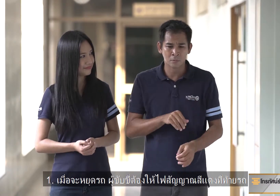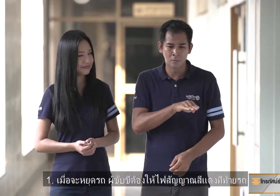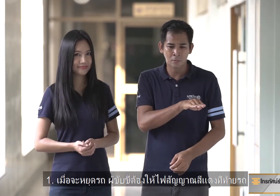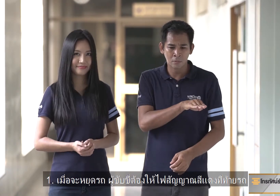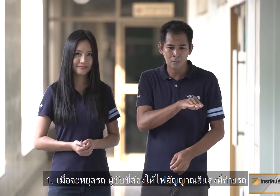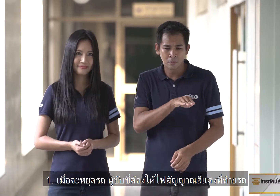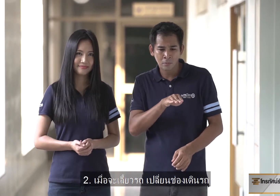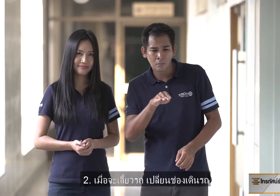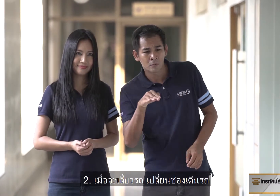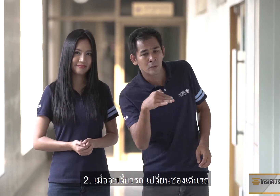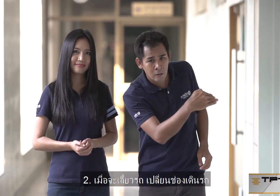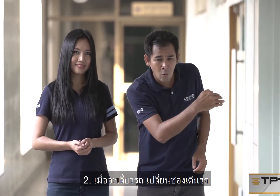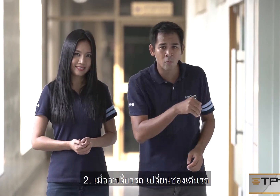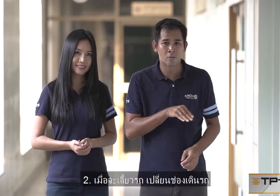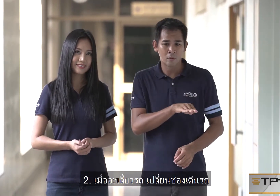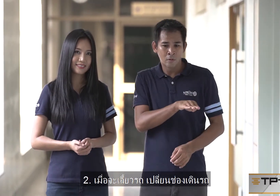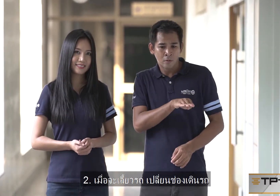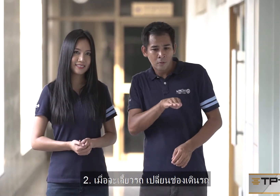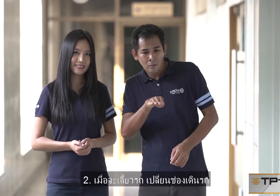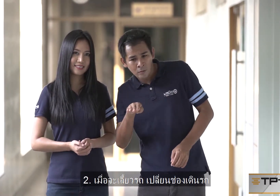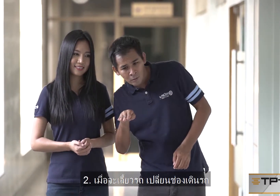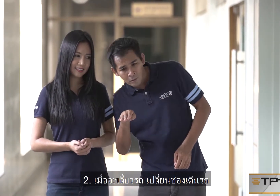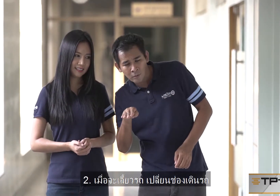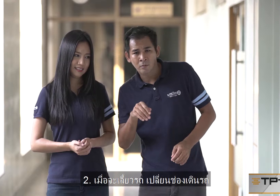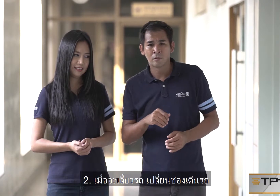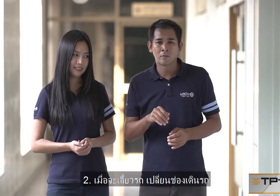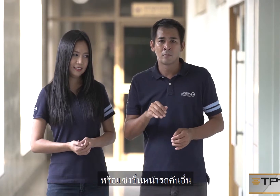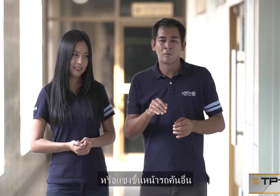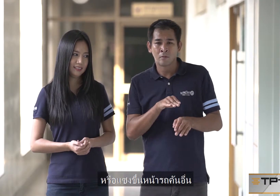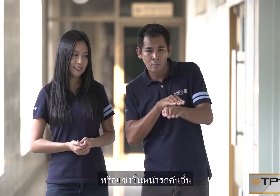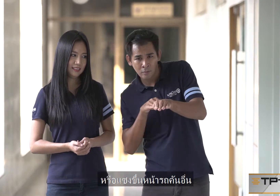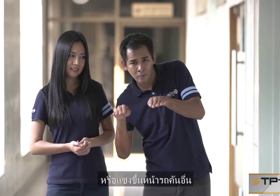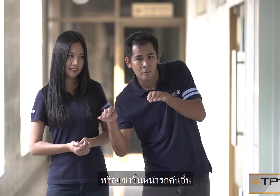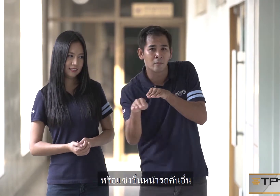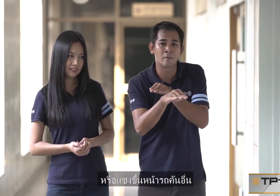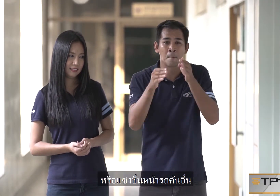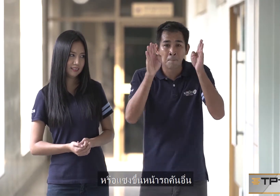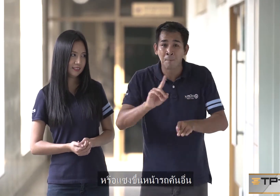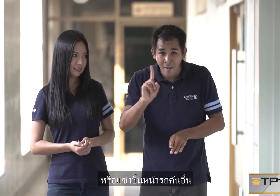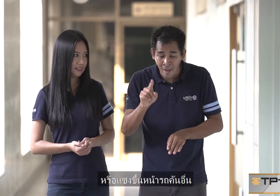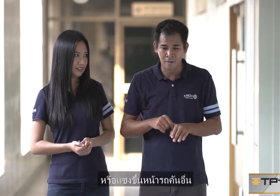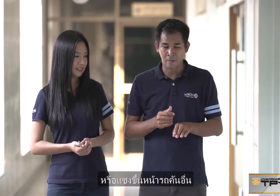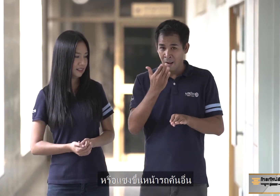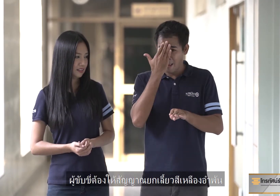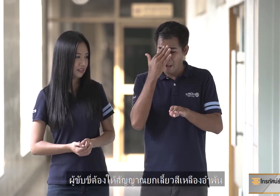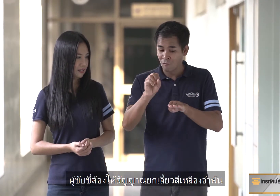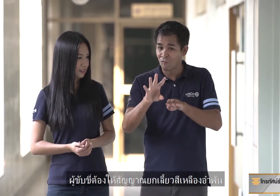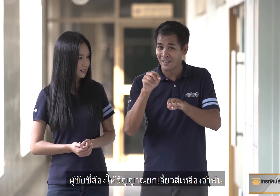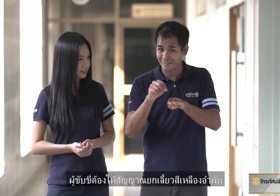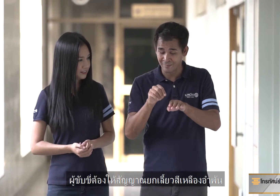ถ 2. เมื่อจะเลี้ยวรถเปลี่ยนช่องเดินรถหรือแซงขึ้นหน้ารถคันอื่น